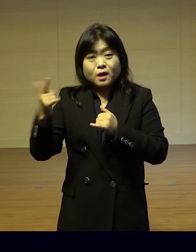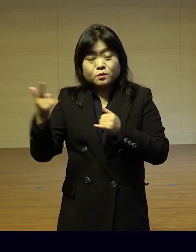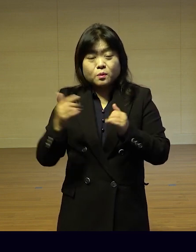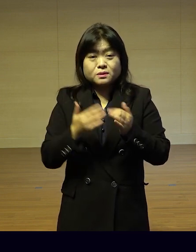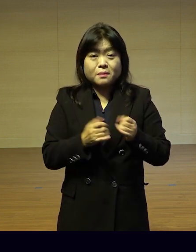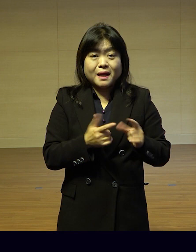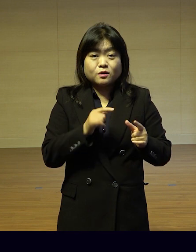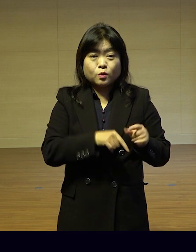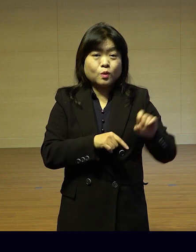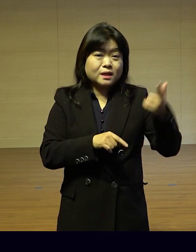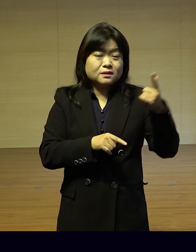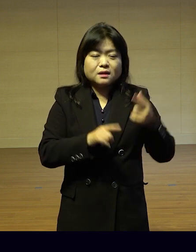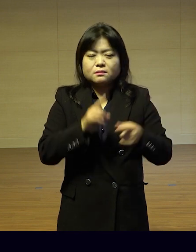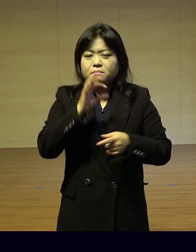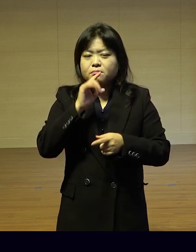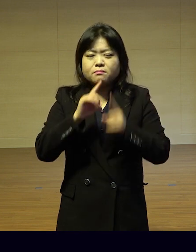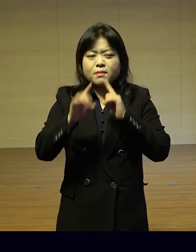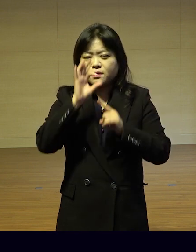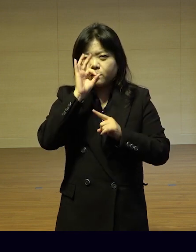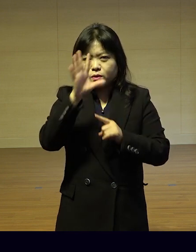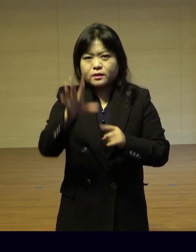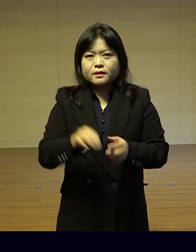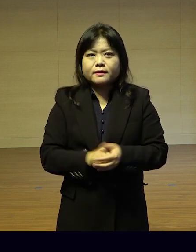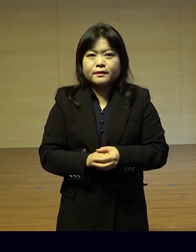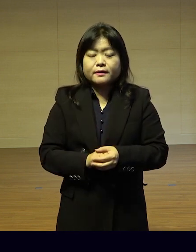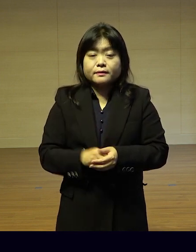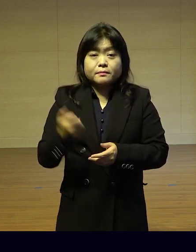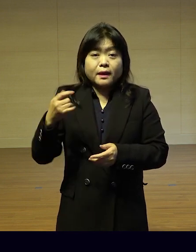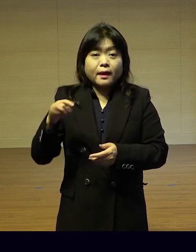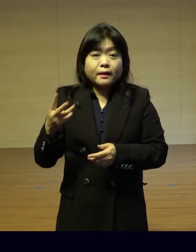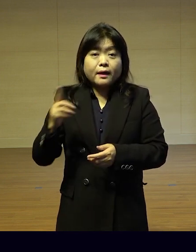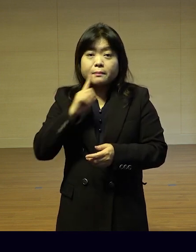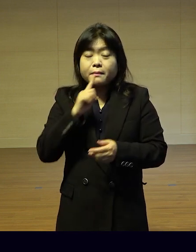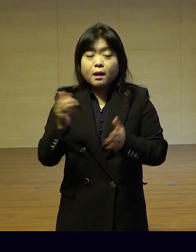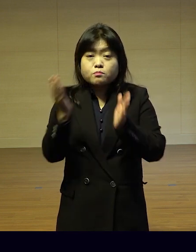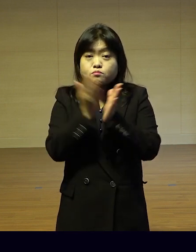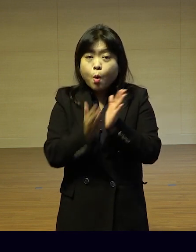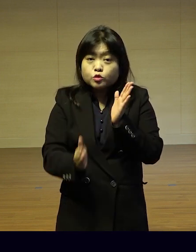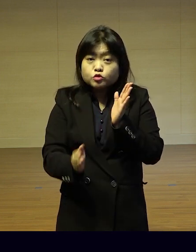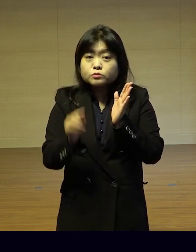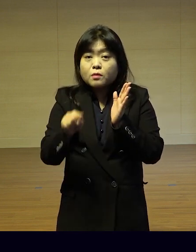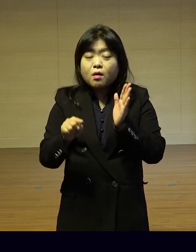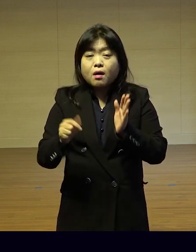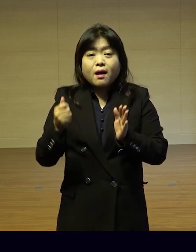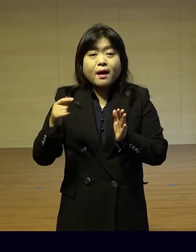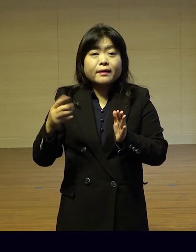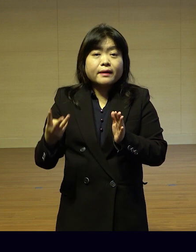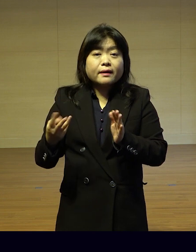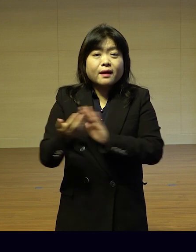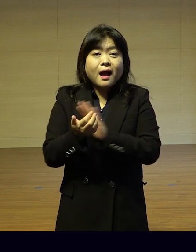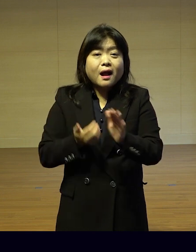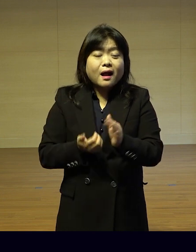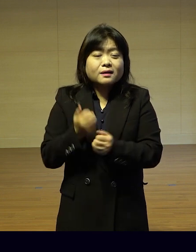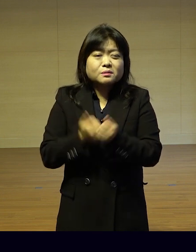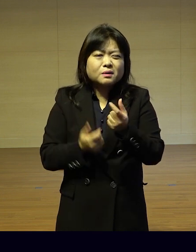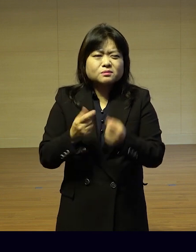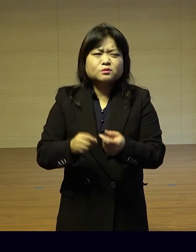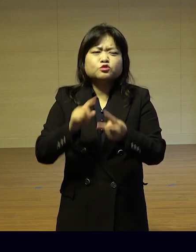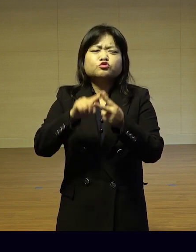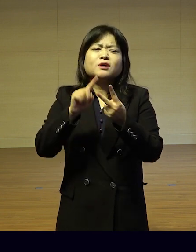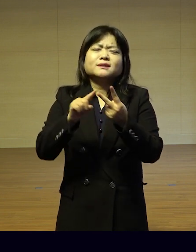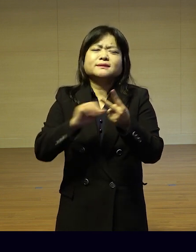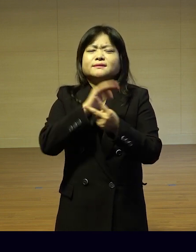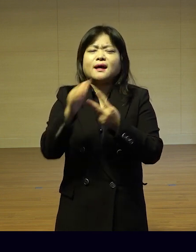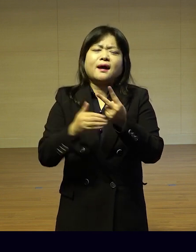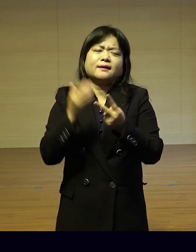그것은 있을 수 없다는 겁니다. 그럼 해겔이 말하는 모순은 무엇이냐면은 해겔이 아까 말씀드린 대로 두 가지를 다